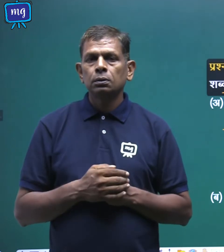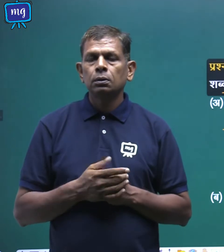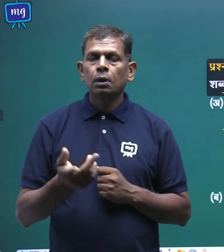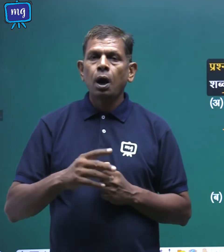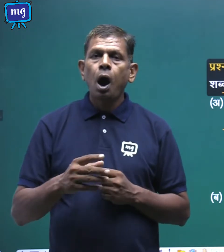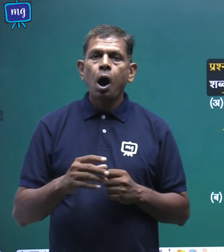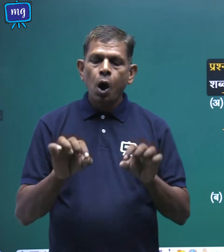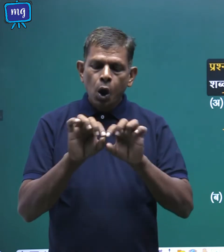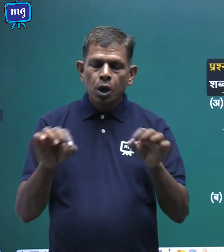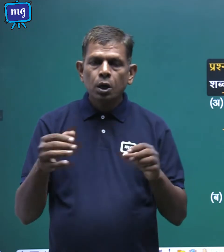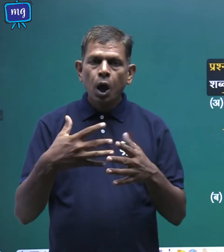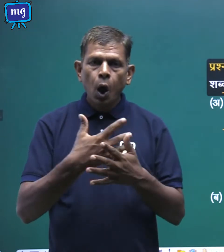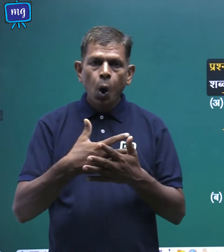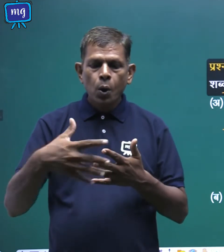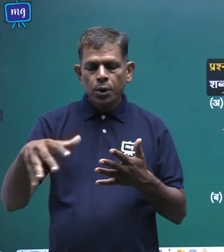का शिराविन्यास